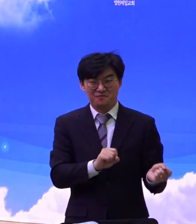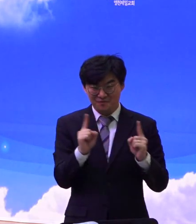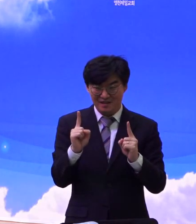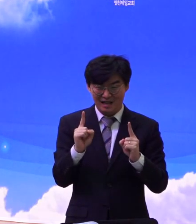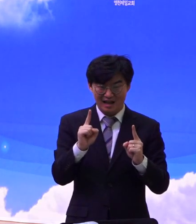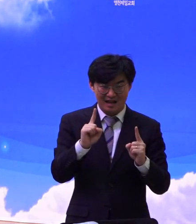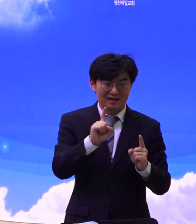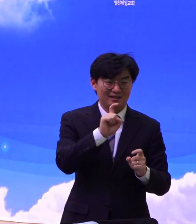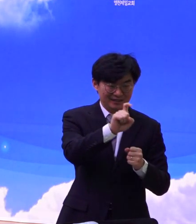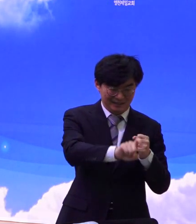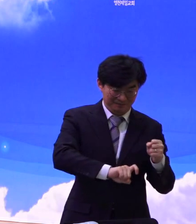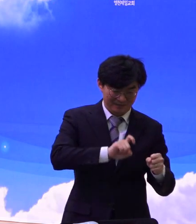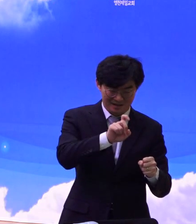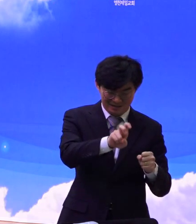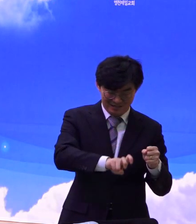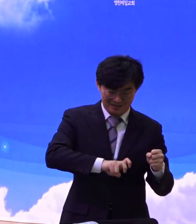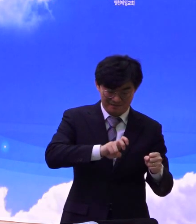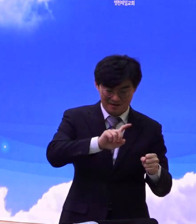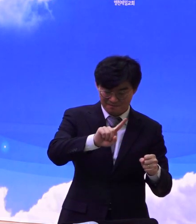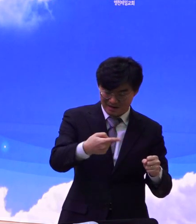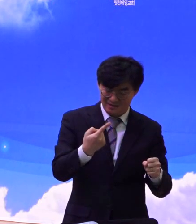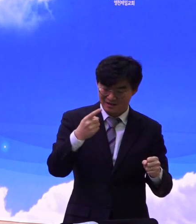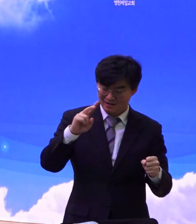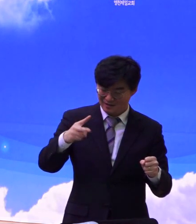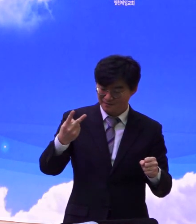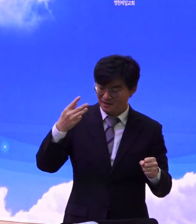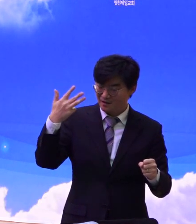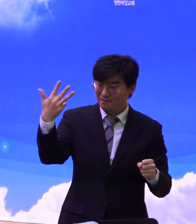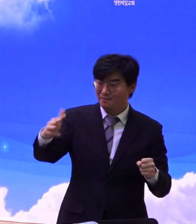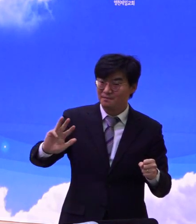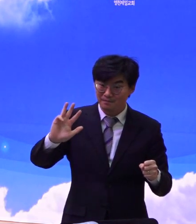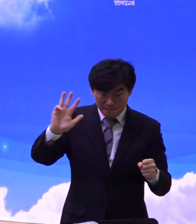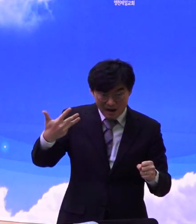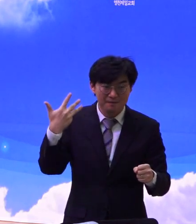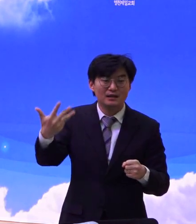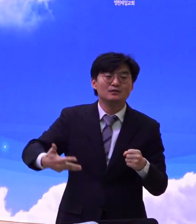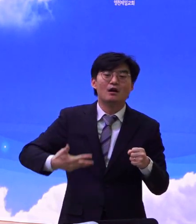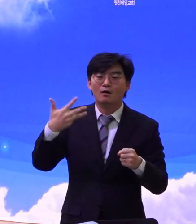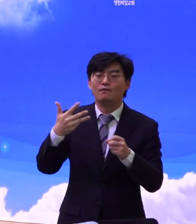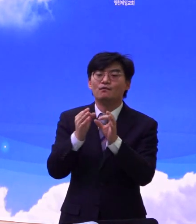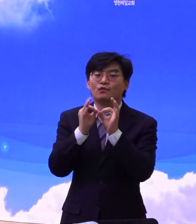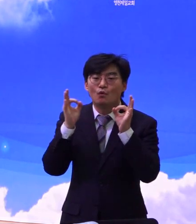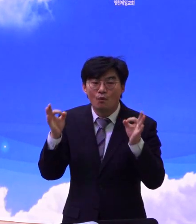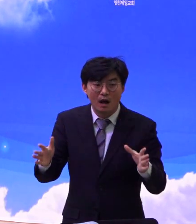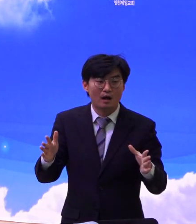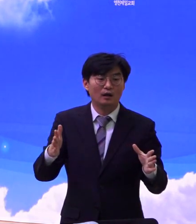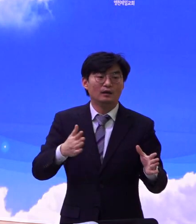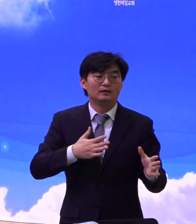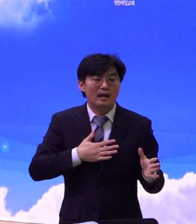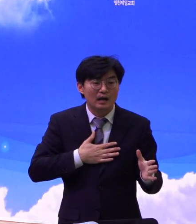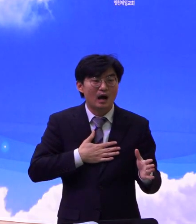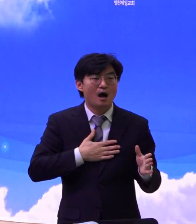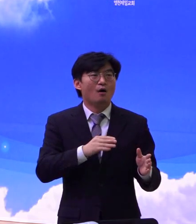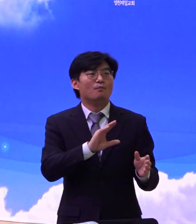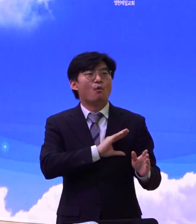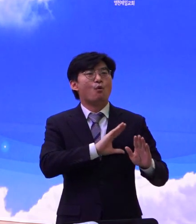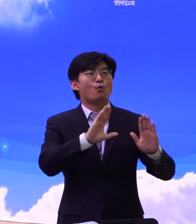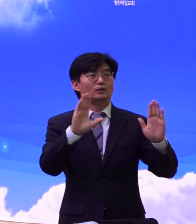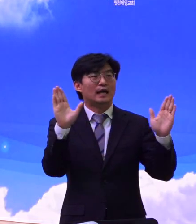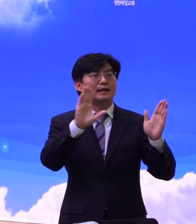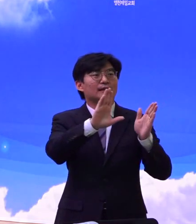10년, 몇십 년, 100년도 아니고 수백 년, 800년 동안이나 그들이 섬기고 보존해왔고